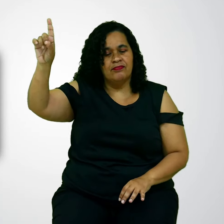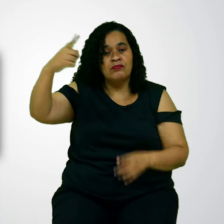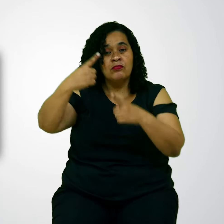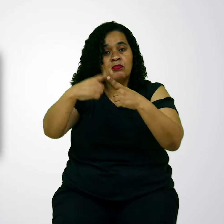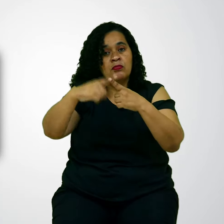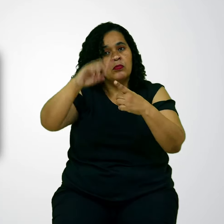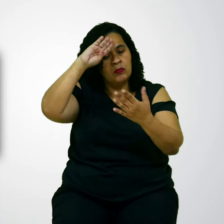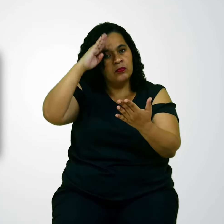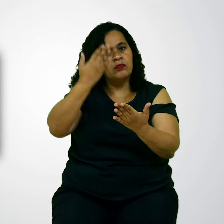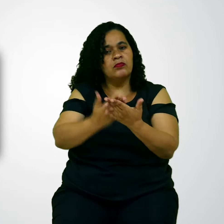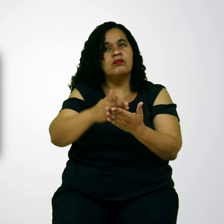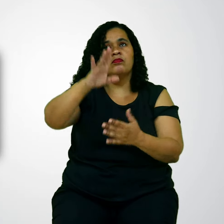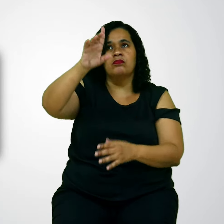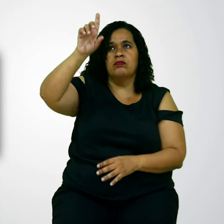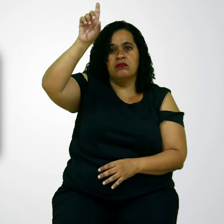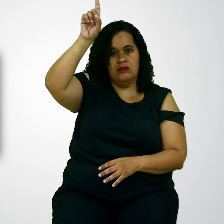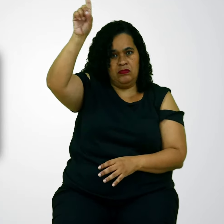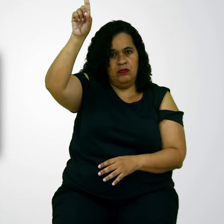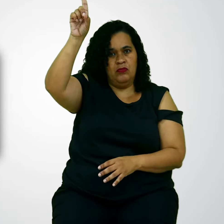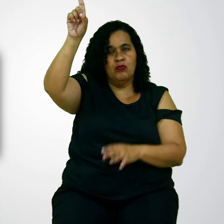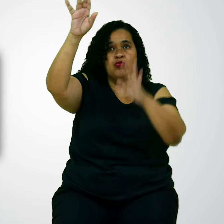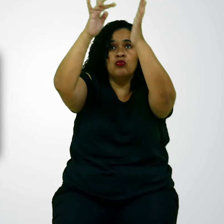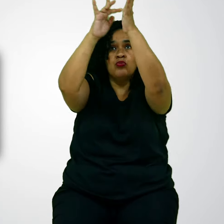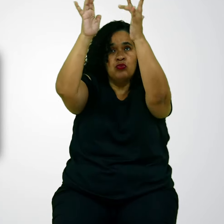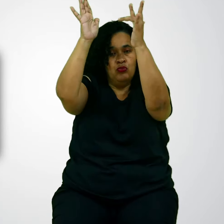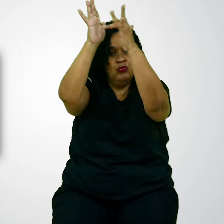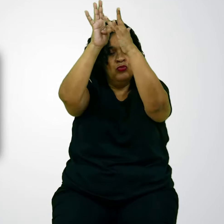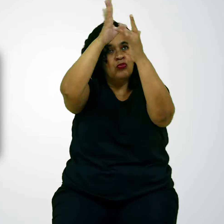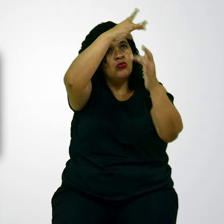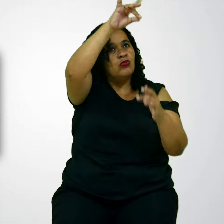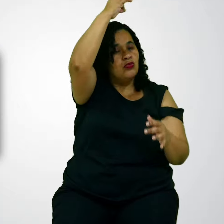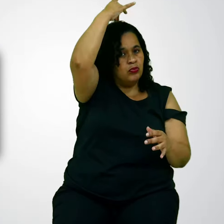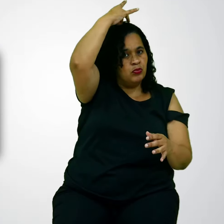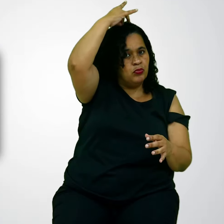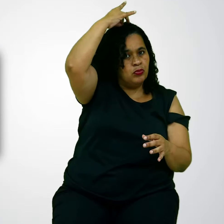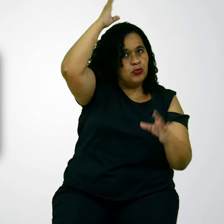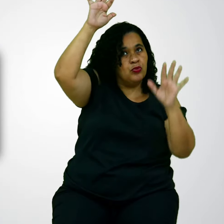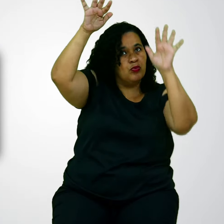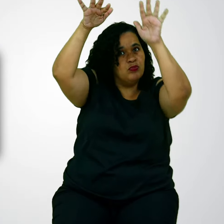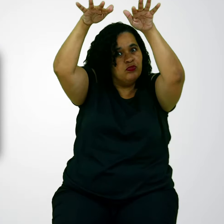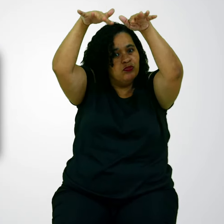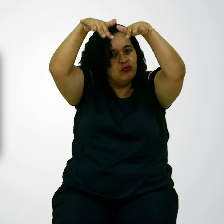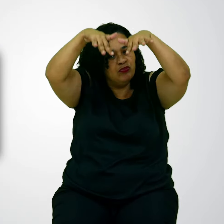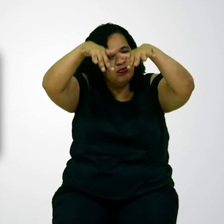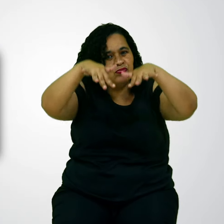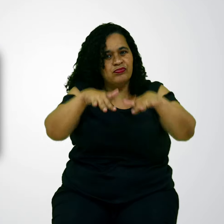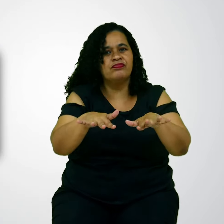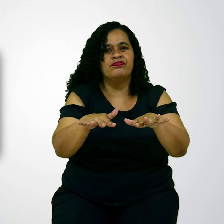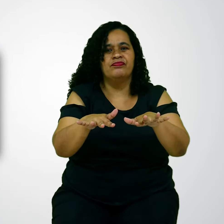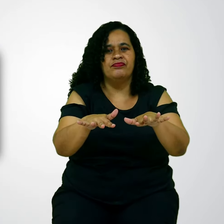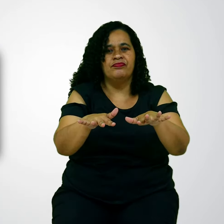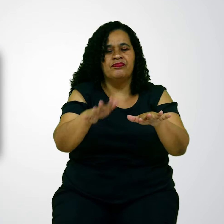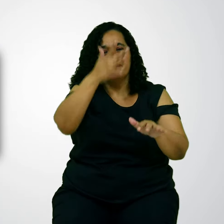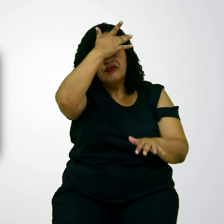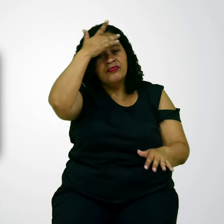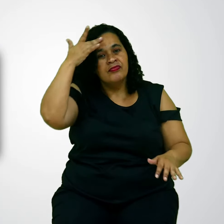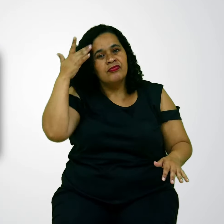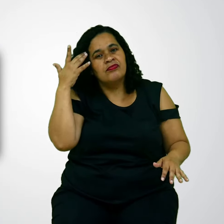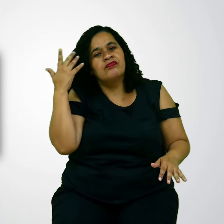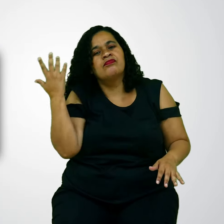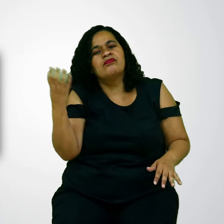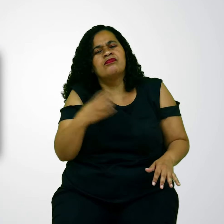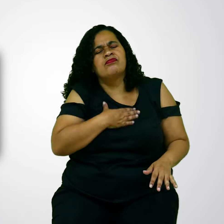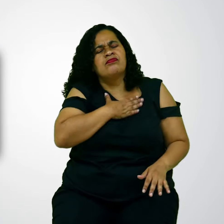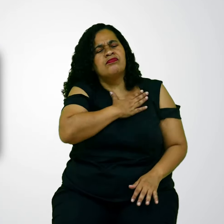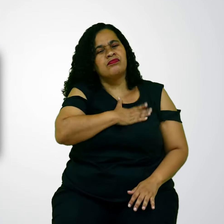para eles. Só para eles. E os outros? Os outros vão ser edificados. Mas nós cantamos para a Trindade, Fabinho.